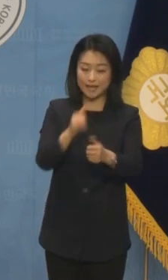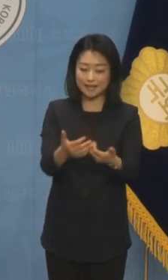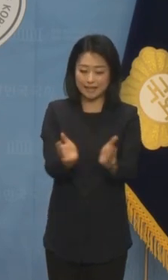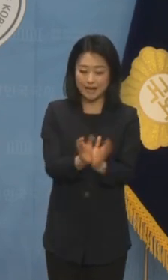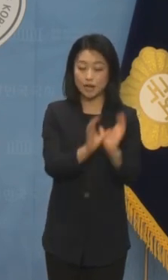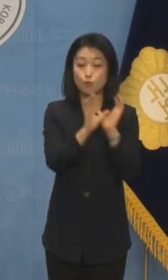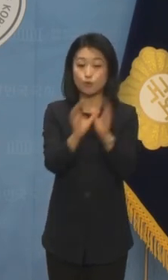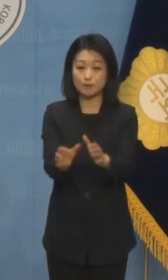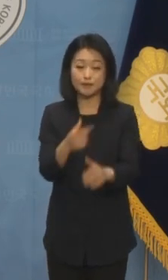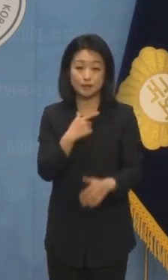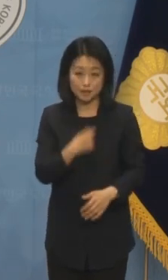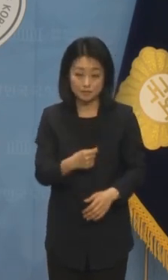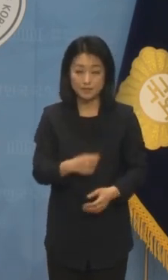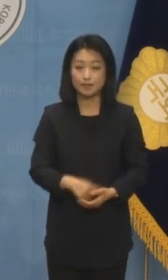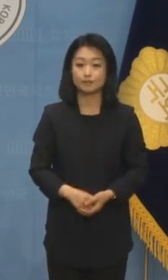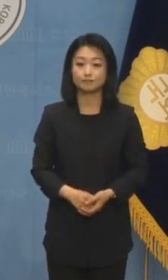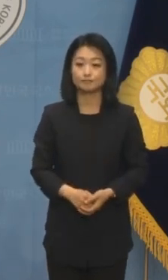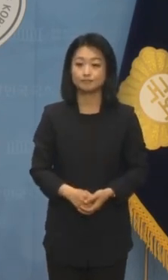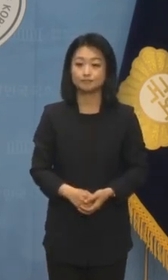위임하겠습니다.